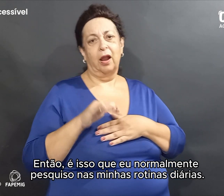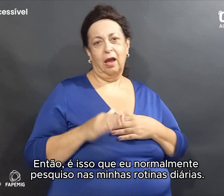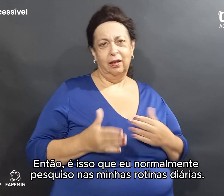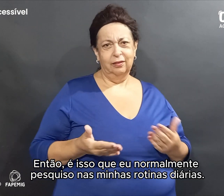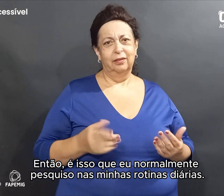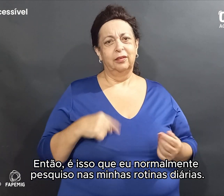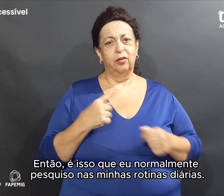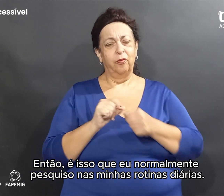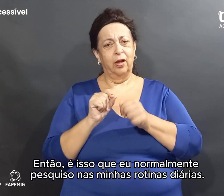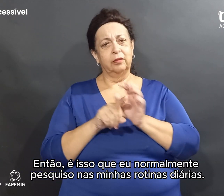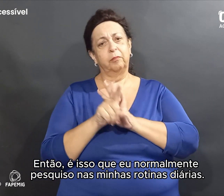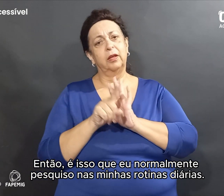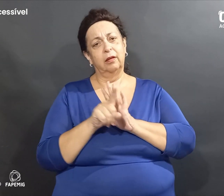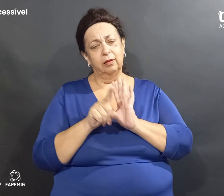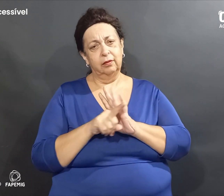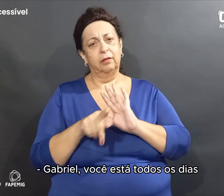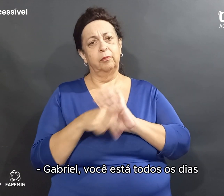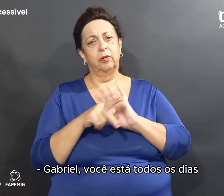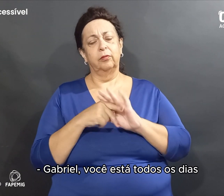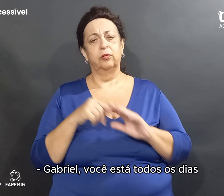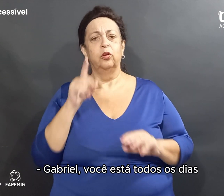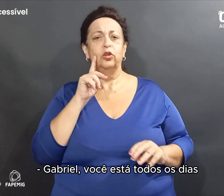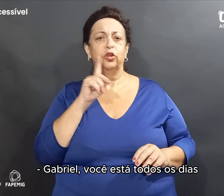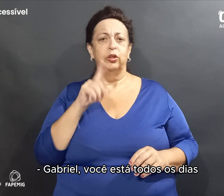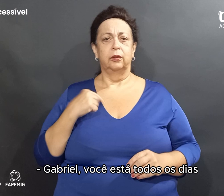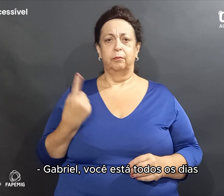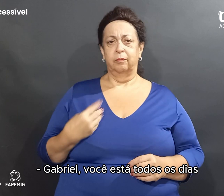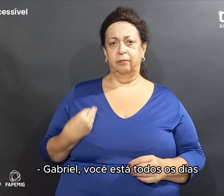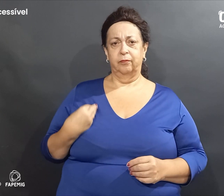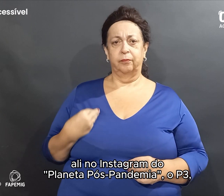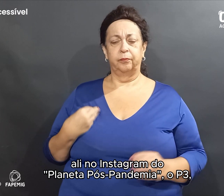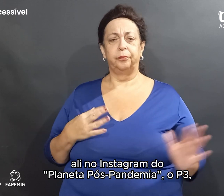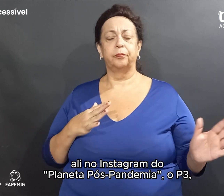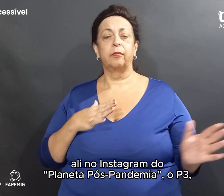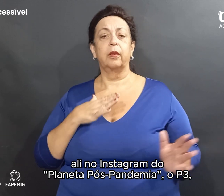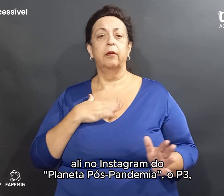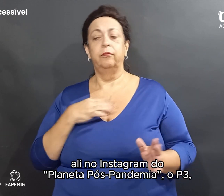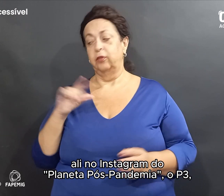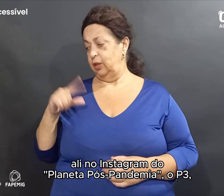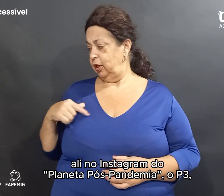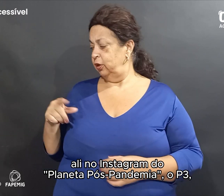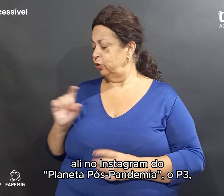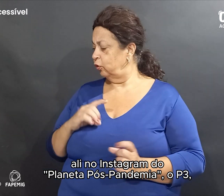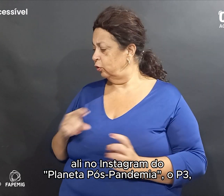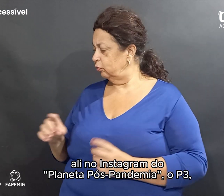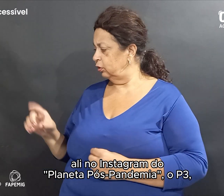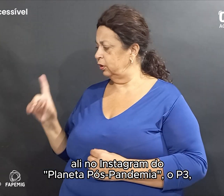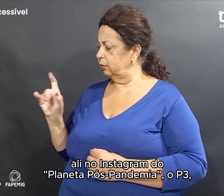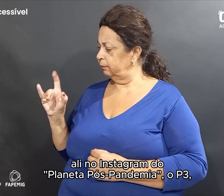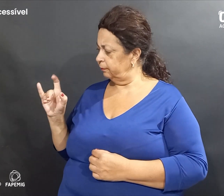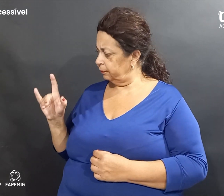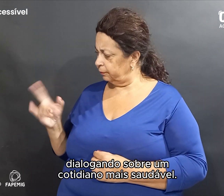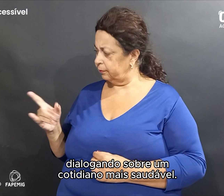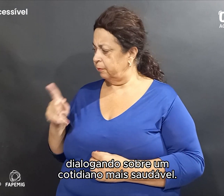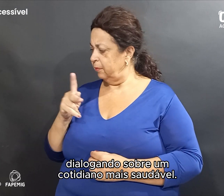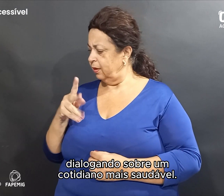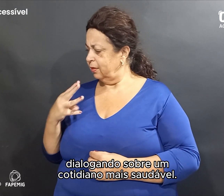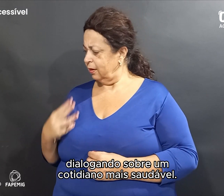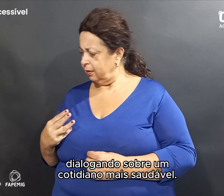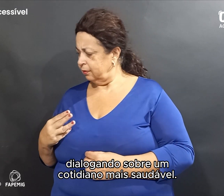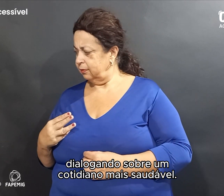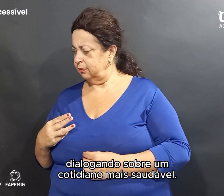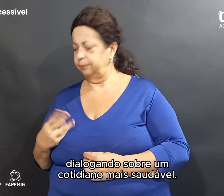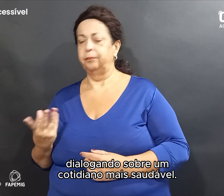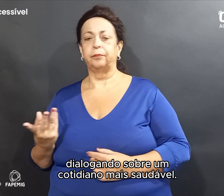pesquiso nas minhas rotinas diárias. Gabriel, você está todos os dias ali no Instagram do Planeta Pós-Pandemia, o P3, dialogando sobre